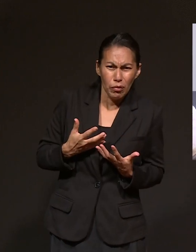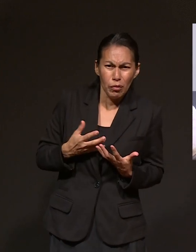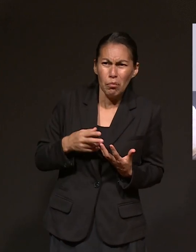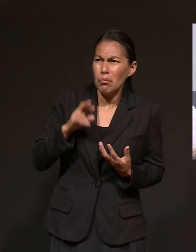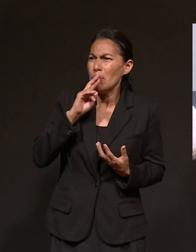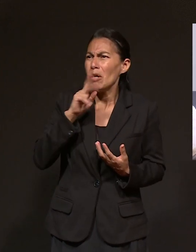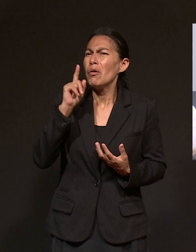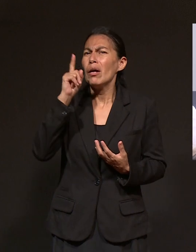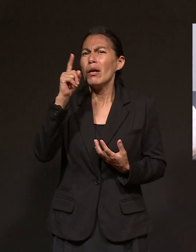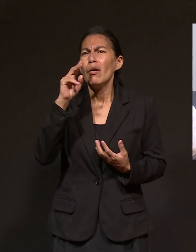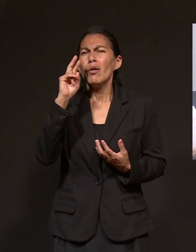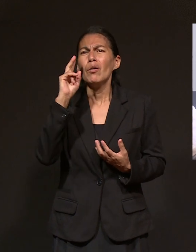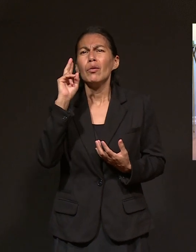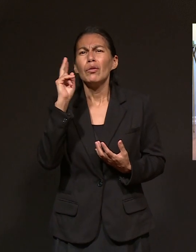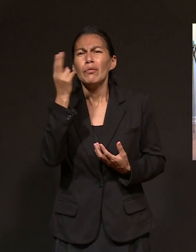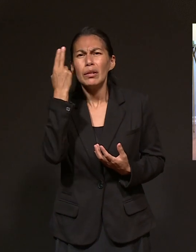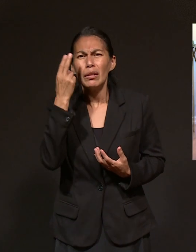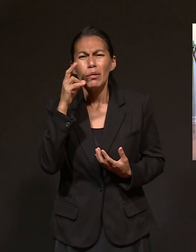¿Qué estoy haciendo aquí?